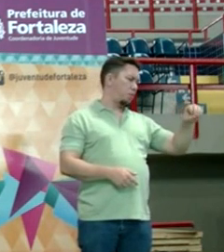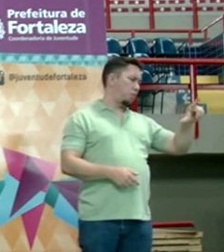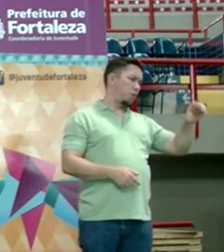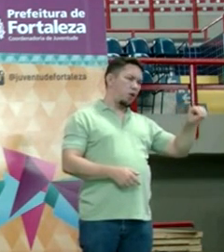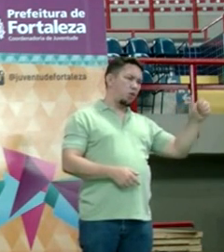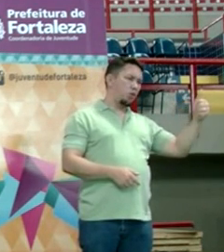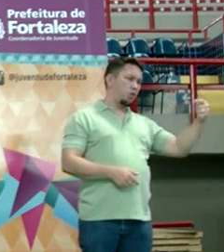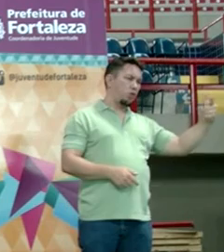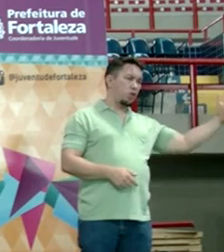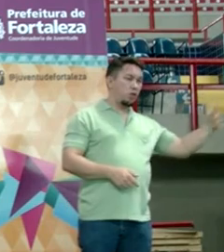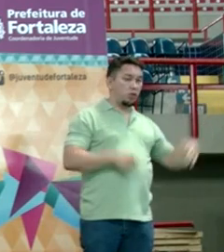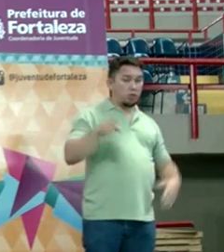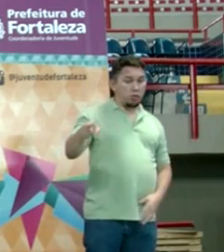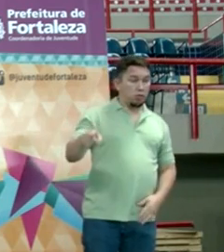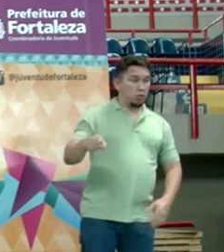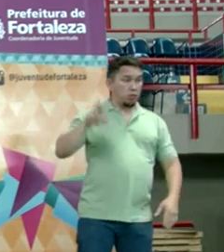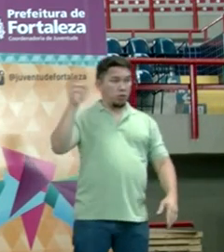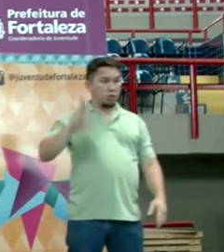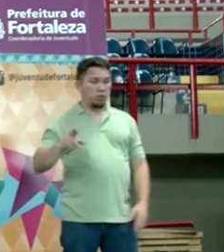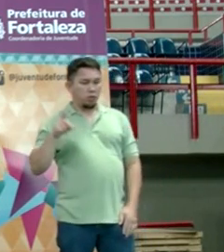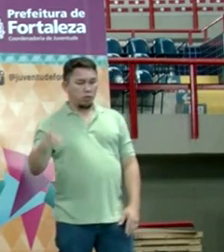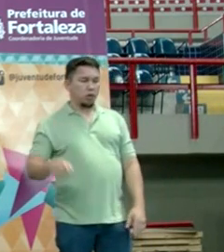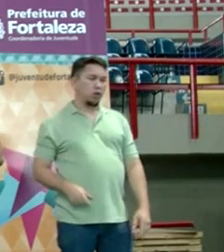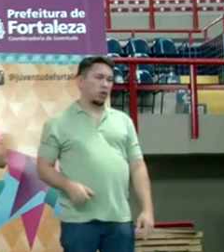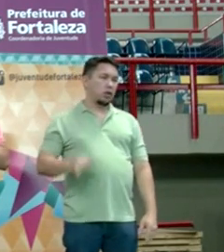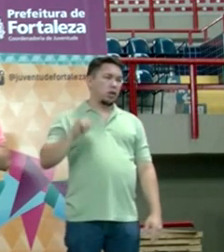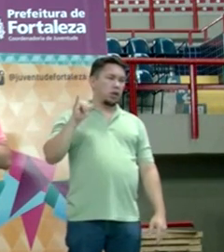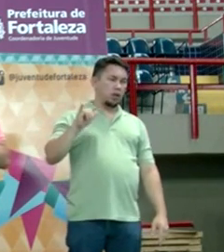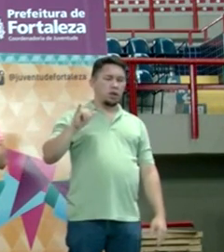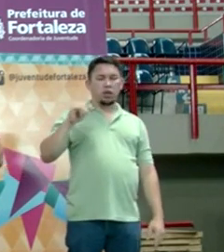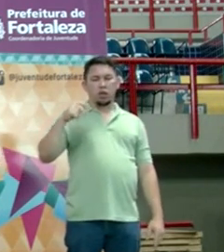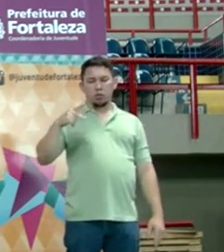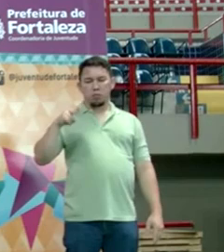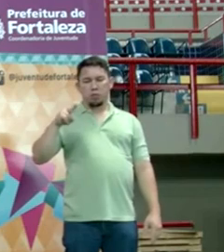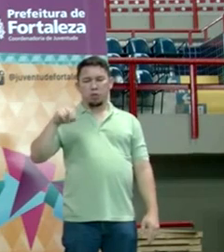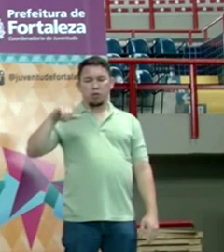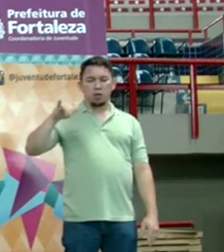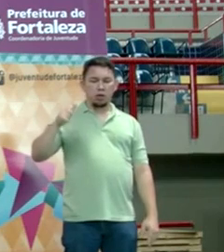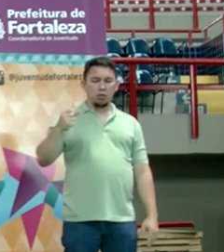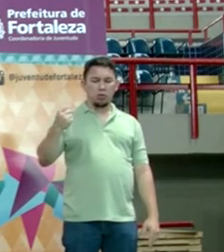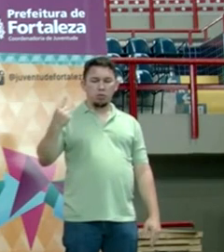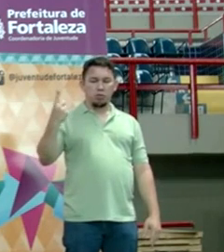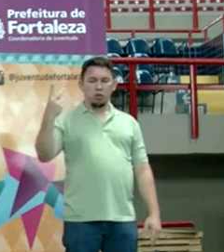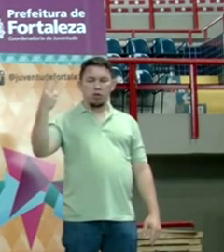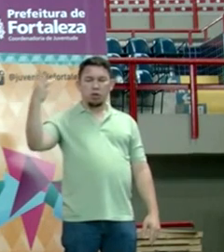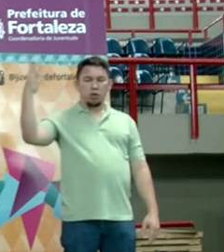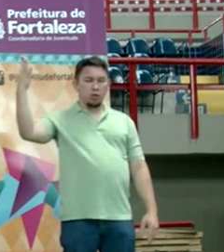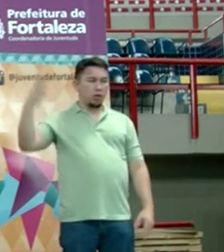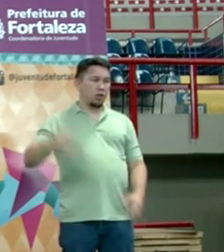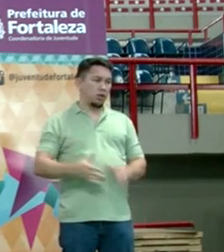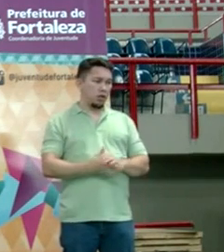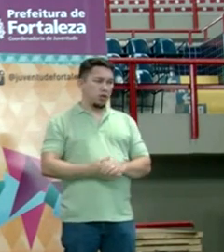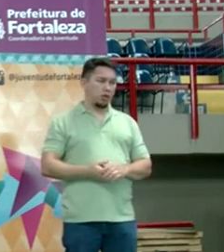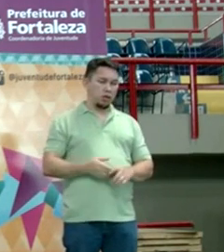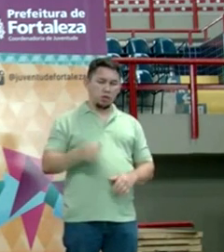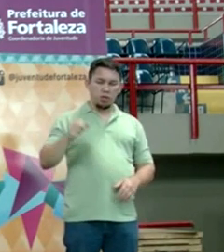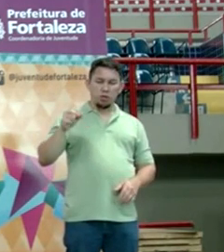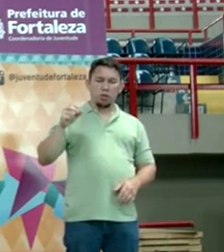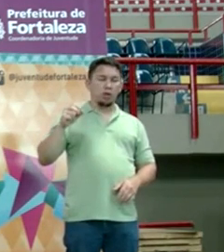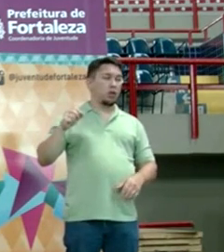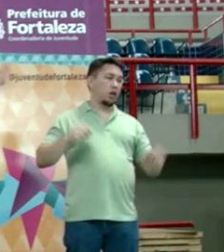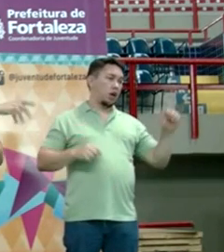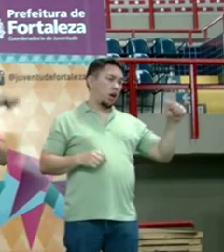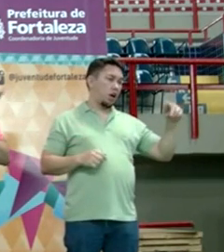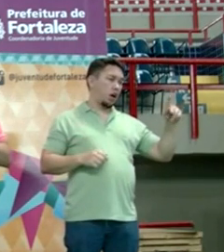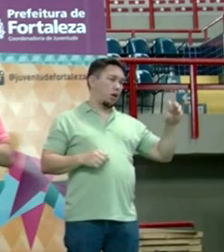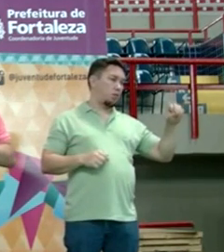Na União Soviética, como é o nome da nave? Sputnik. Sputnik 1, 2, Aí tinha Sputnik na União